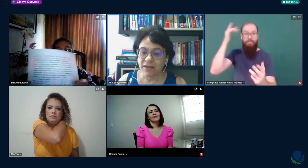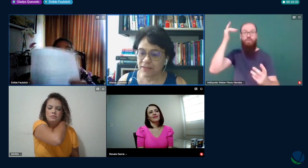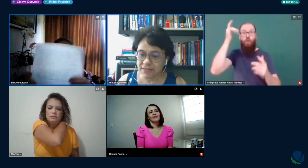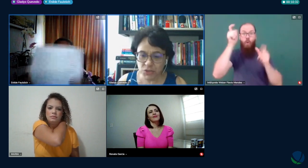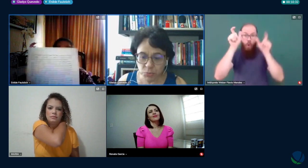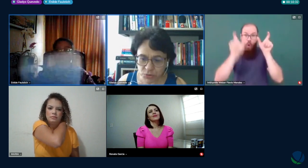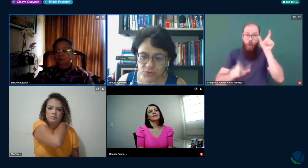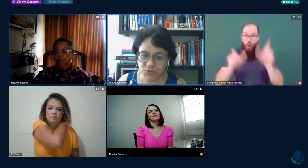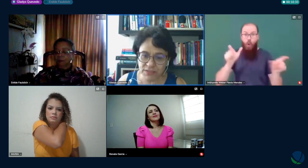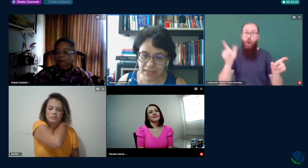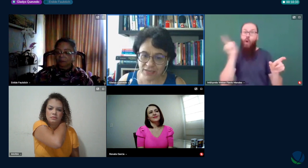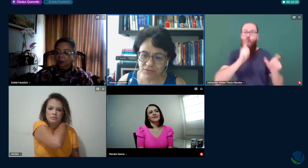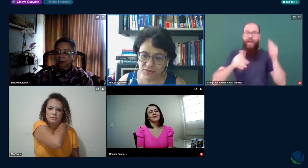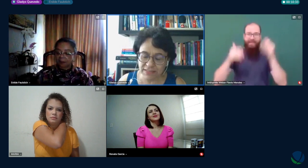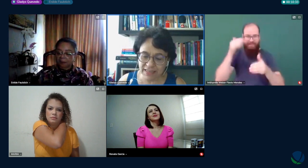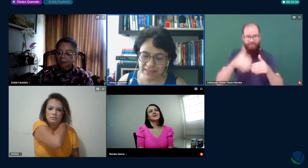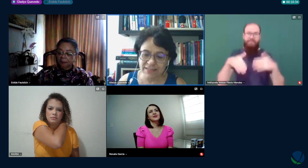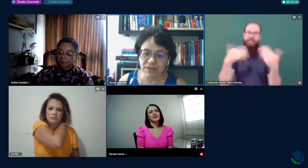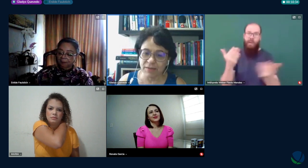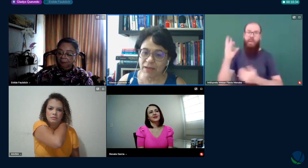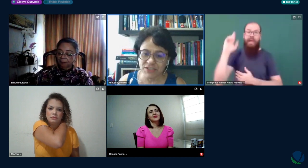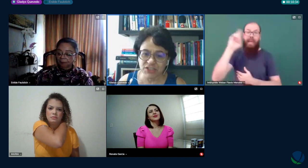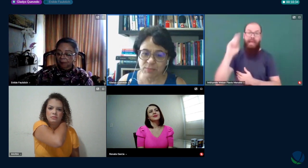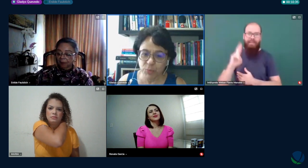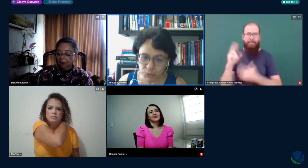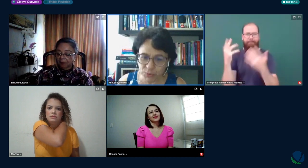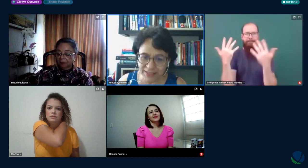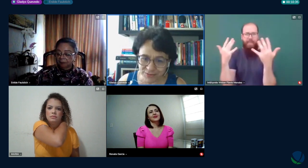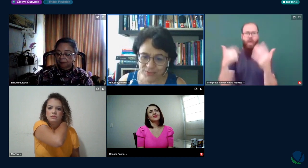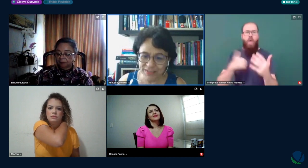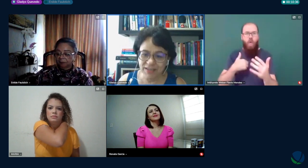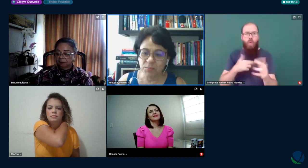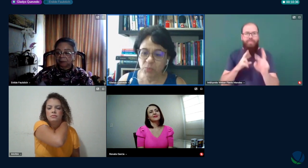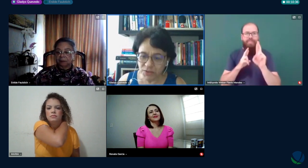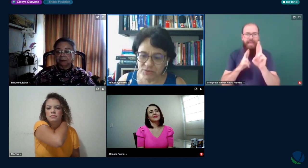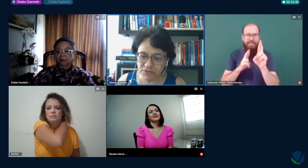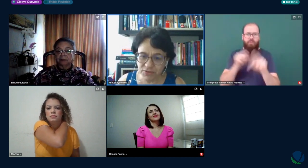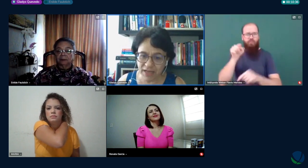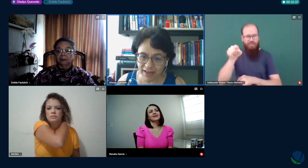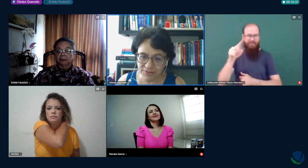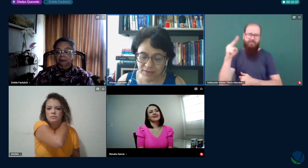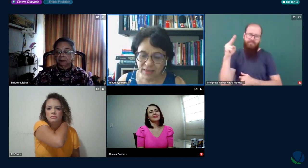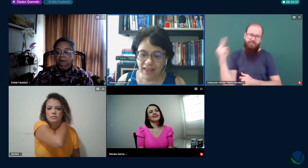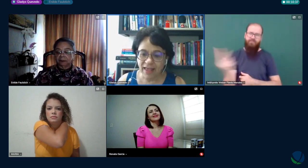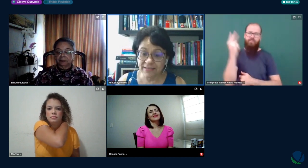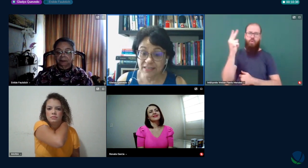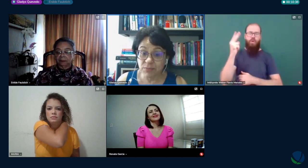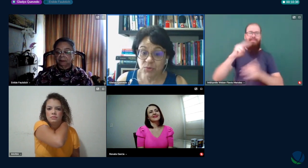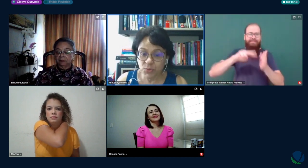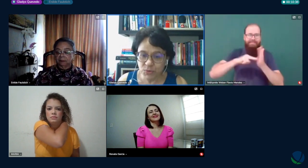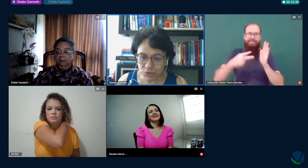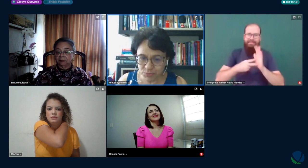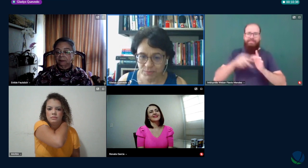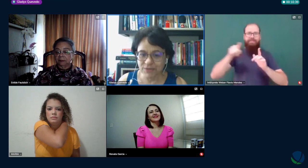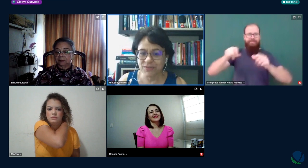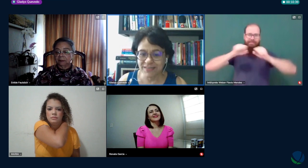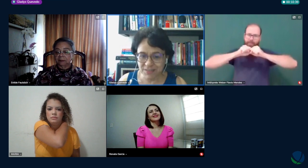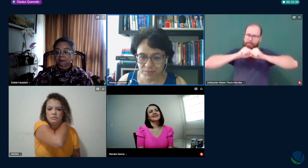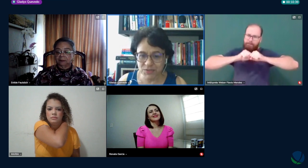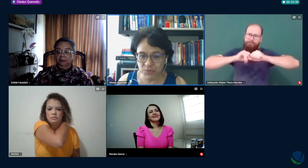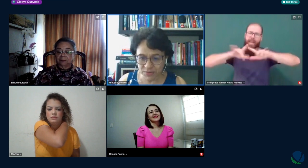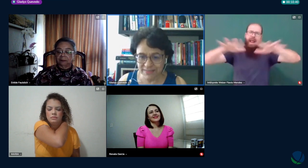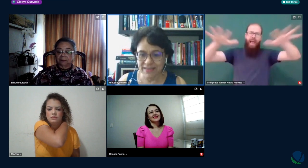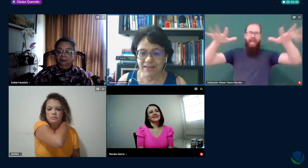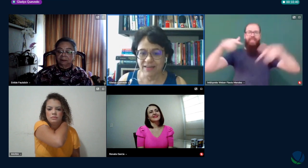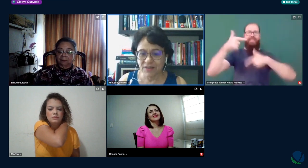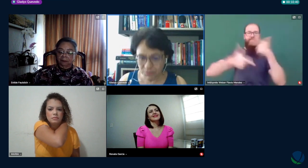parabéns, desejo muito sucesso a você, que seu trabalho seja muito lido, muito divulgado, que seja muito útil para todas